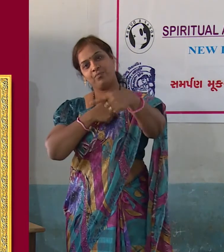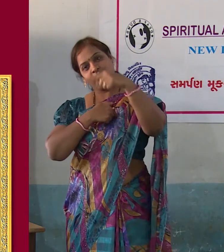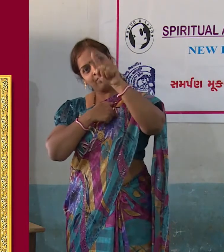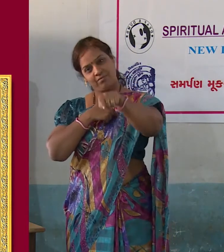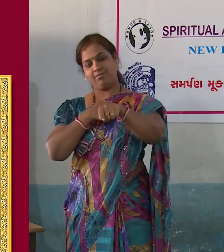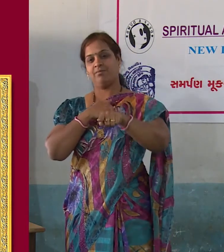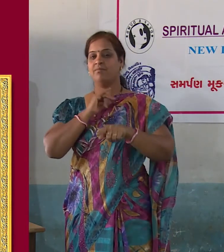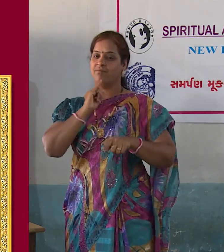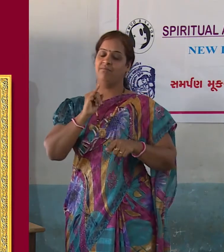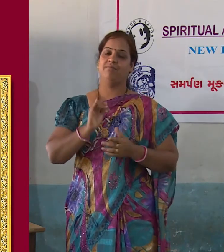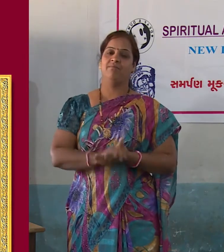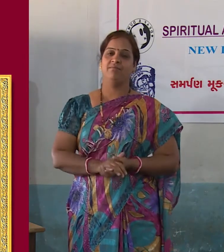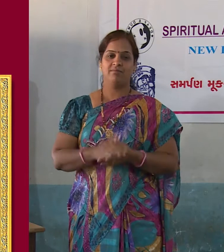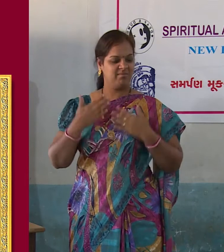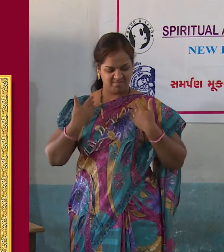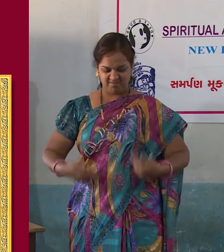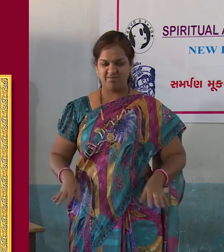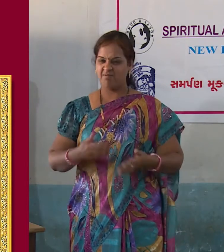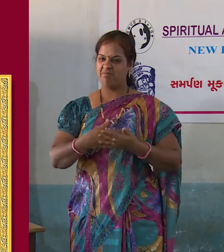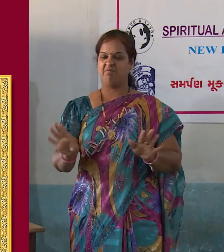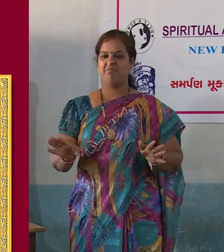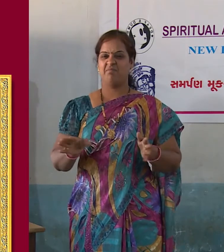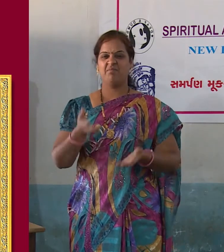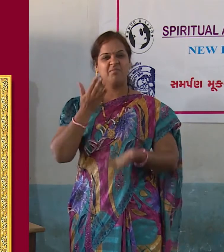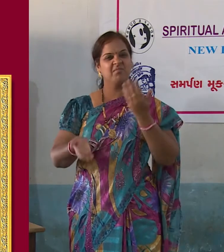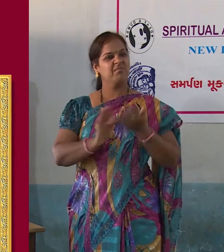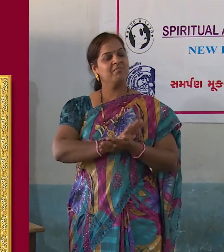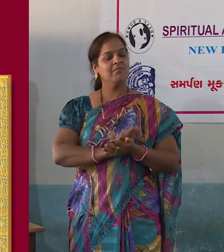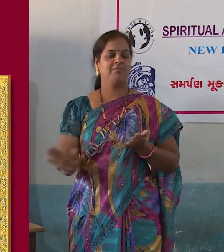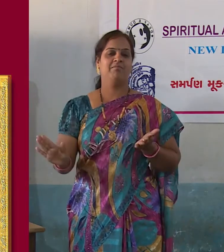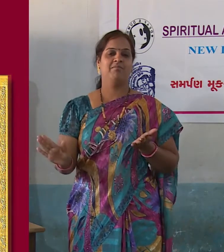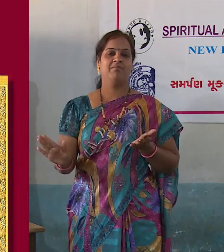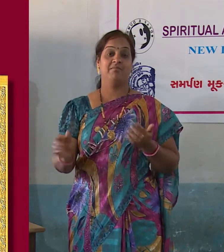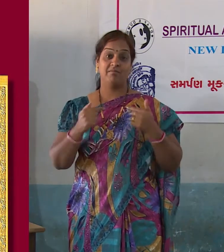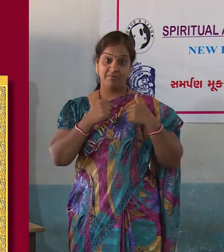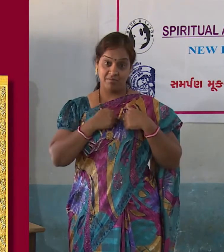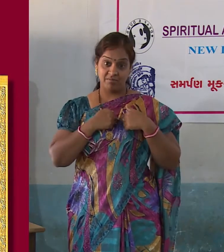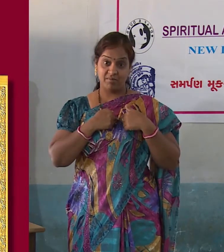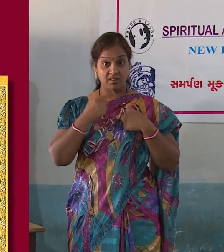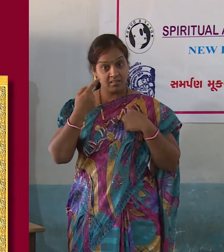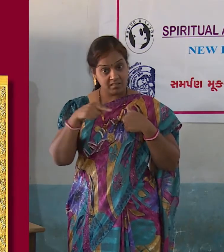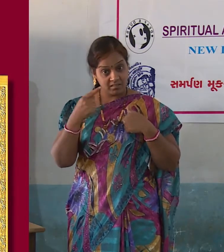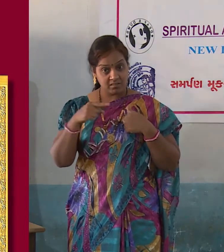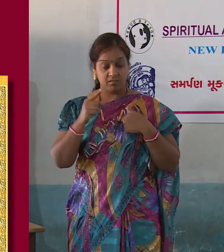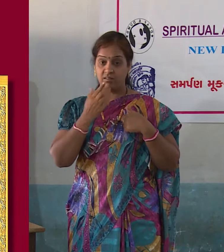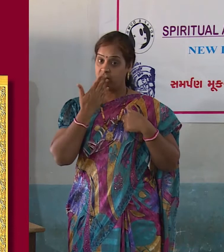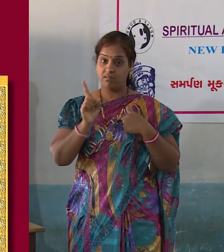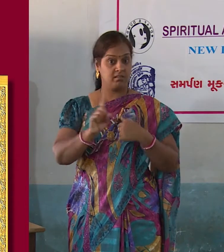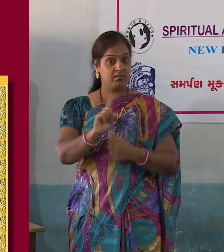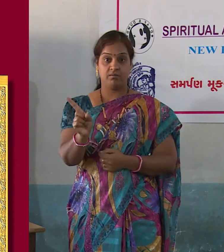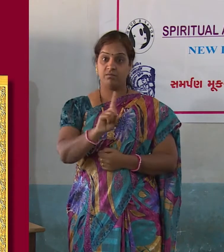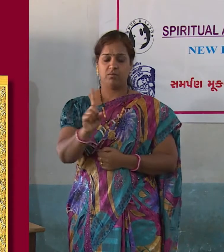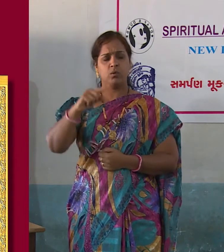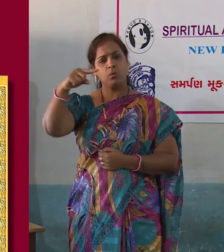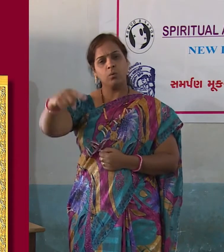शरीर विनाशी, वो छोड़ दिया, जला दिया, दफना दिया, तो खत्म। और आत्मा नहीं मरती, आत्मा